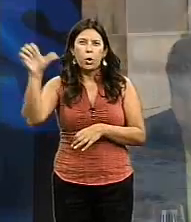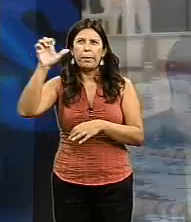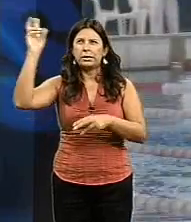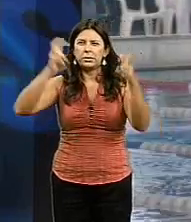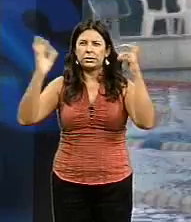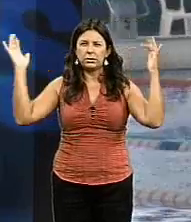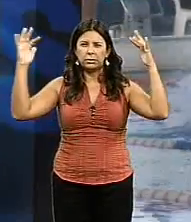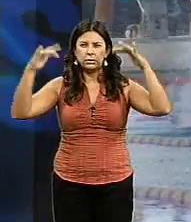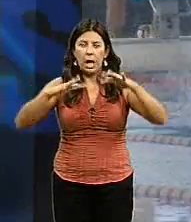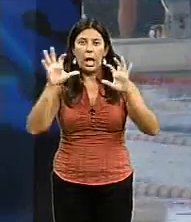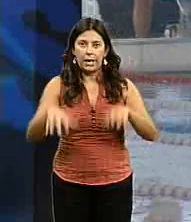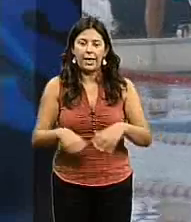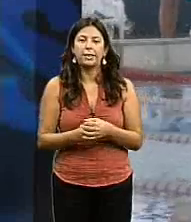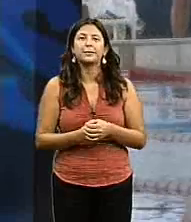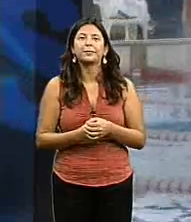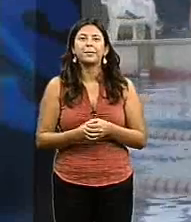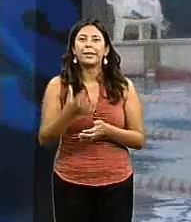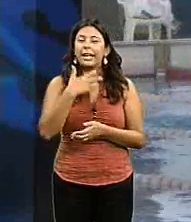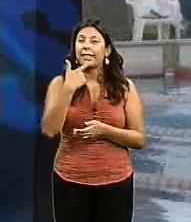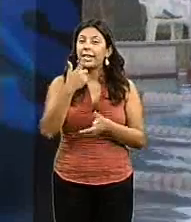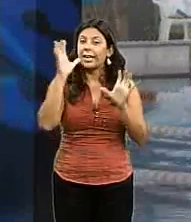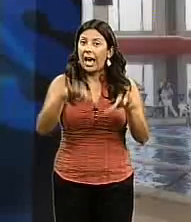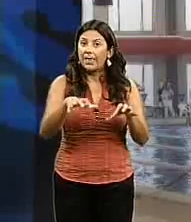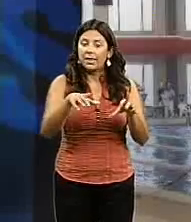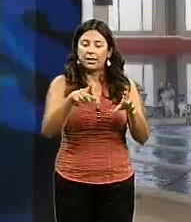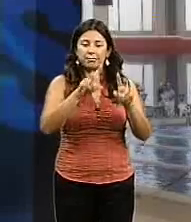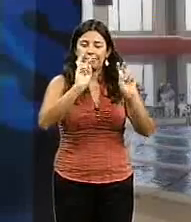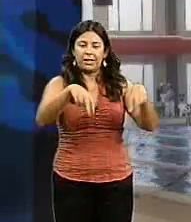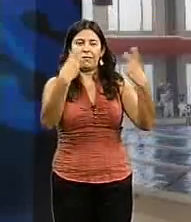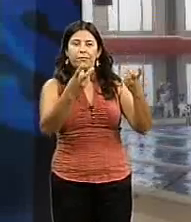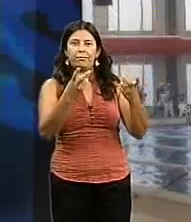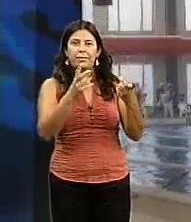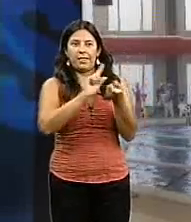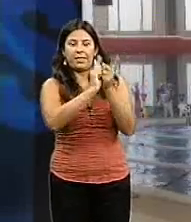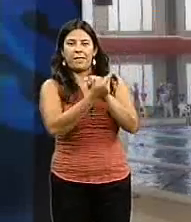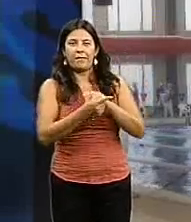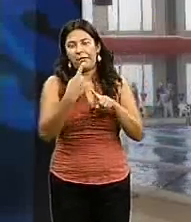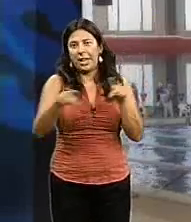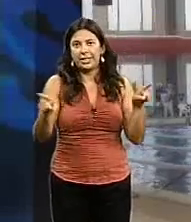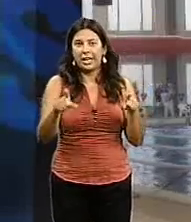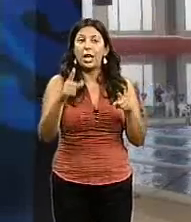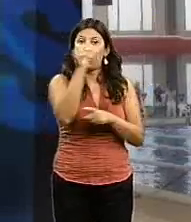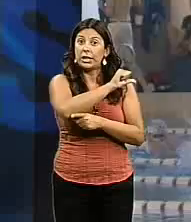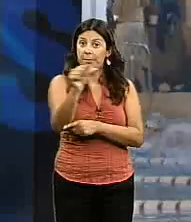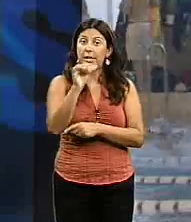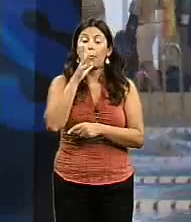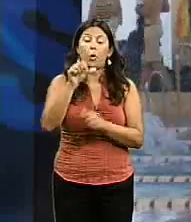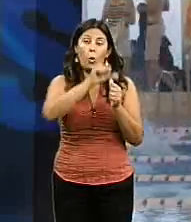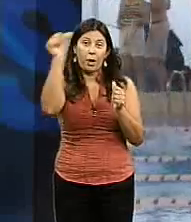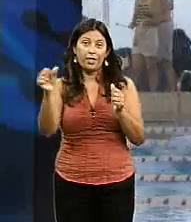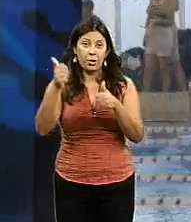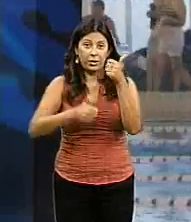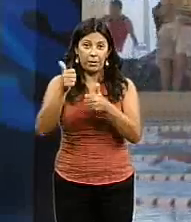Vamos a ver la ciudad transformada durante esa semana. Vamos